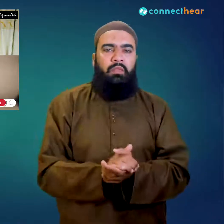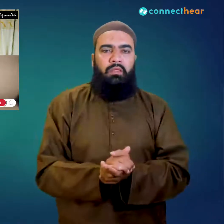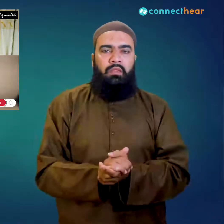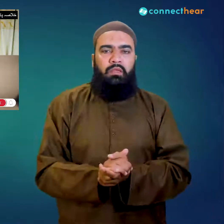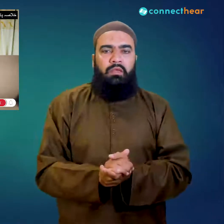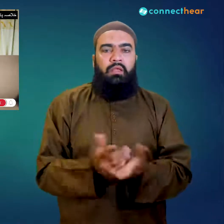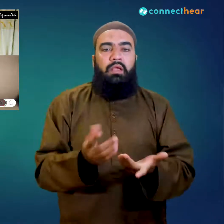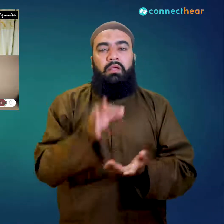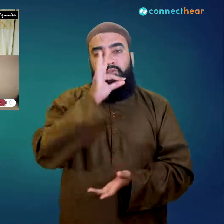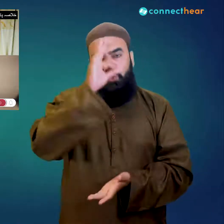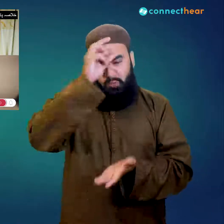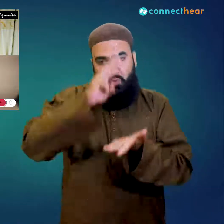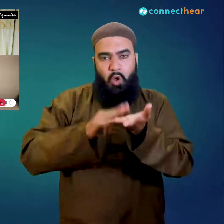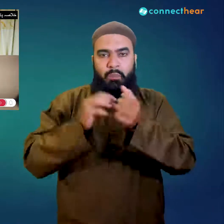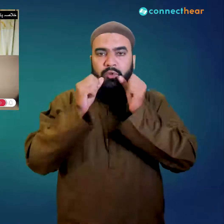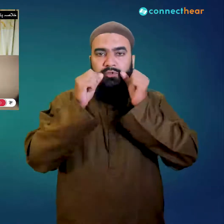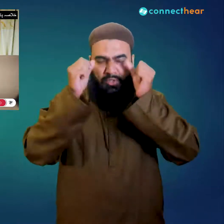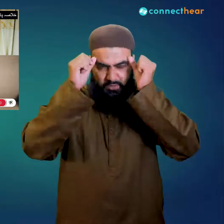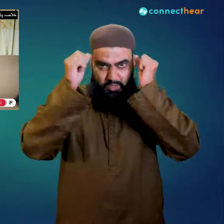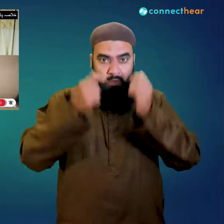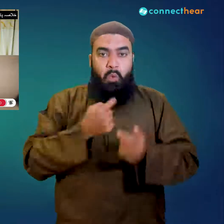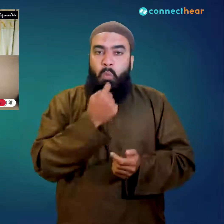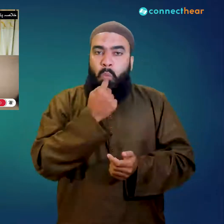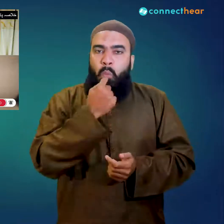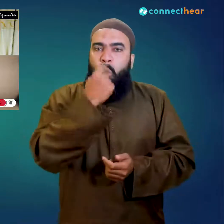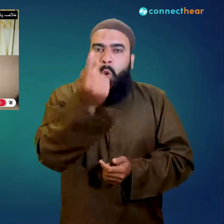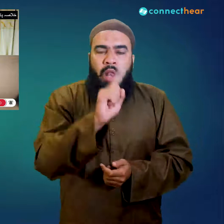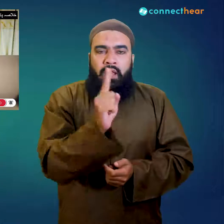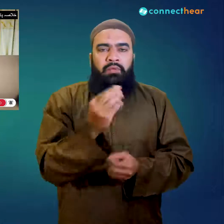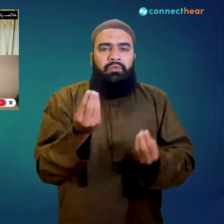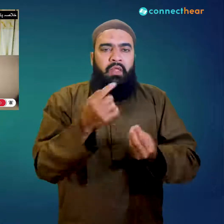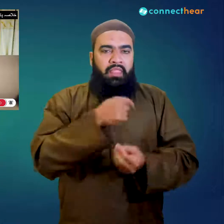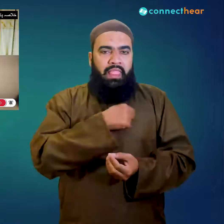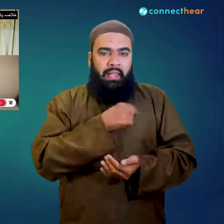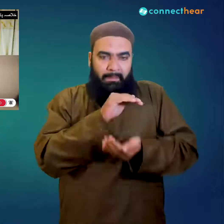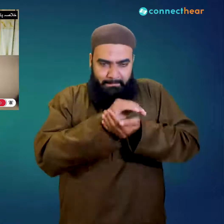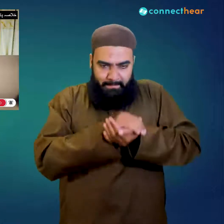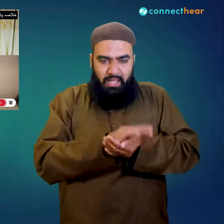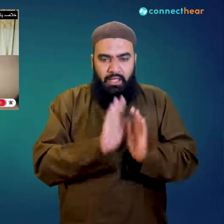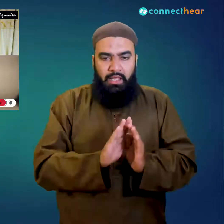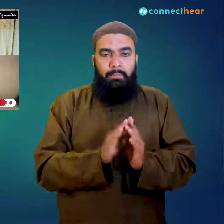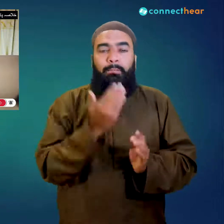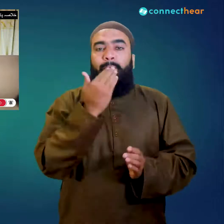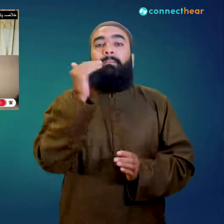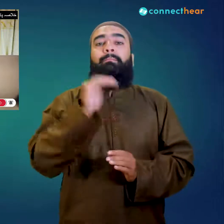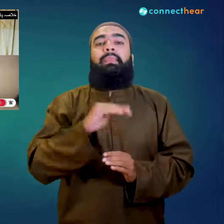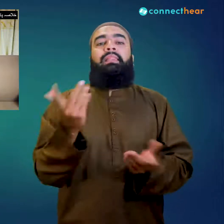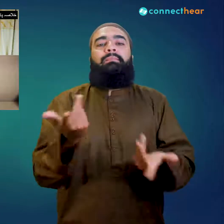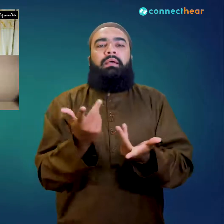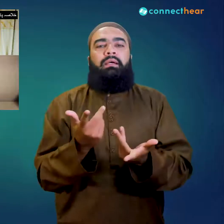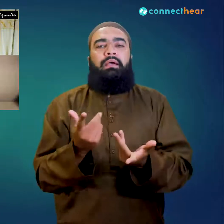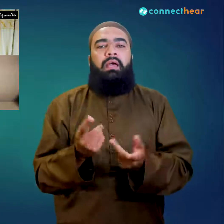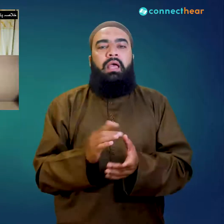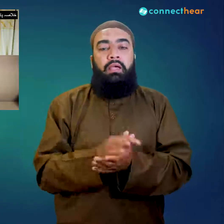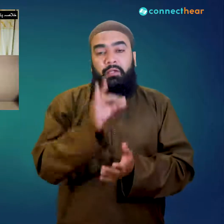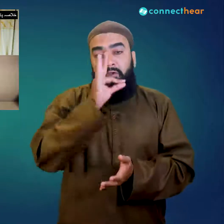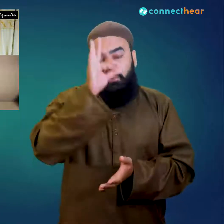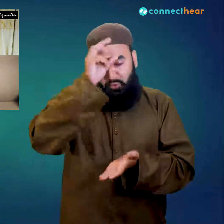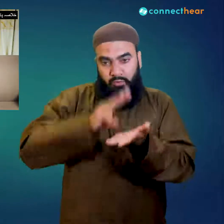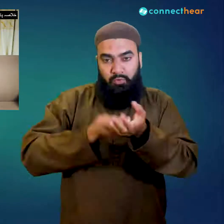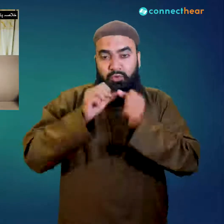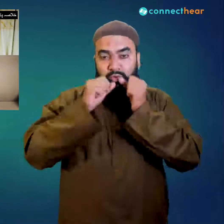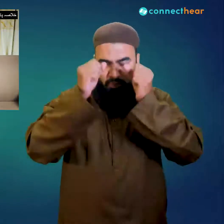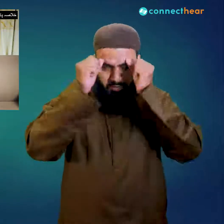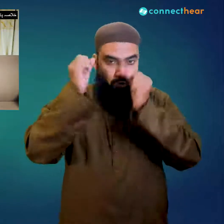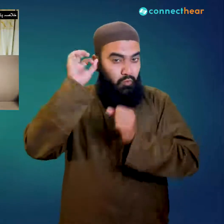کا اظہار تمنا سے پہلے اللہ رب العزت کا اس تمنا کو پورا کر دینا